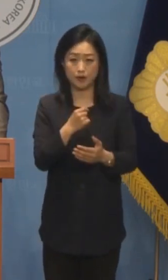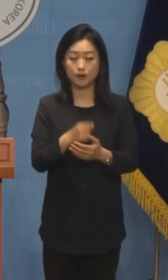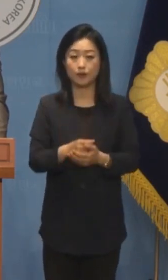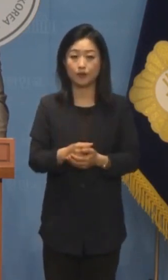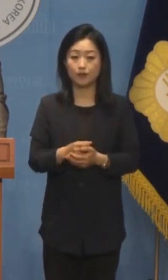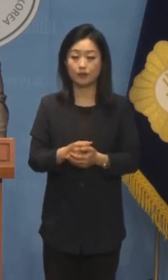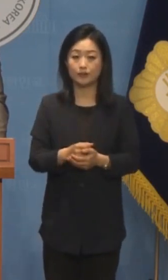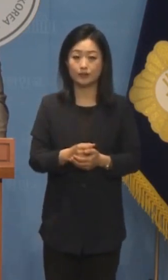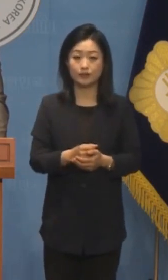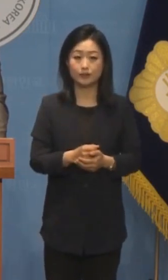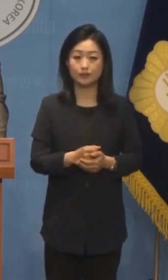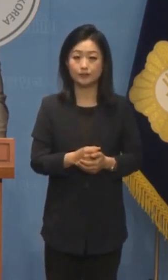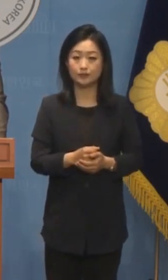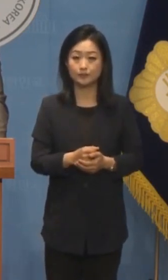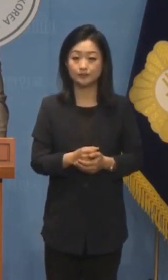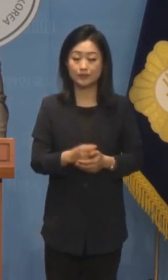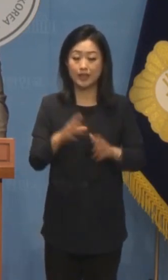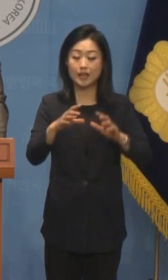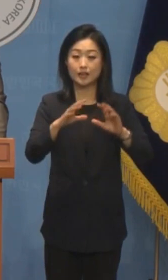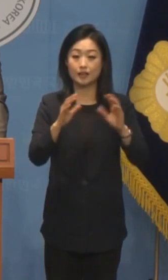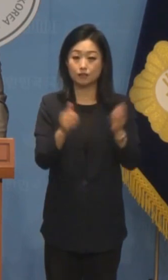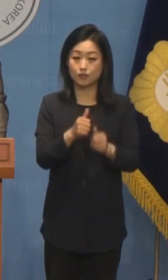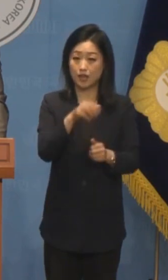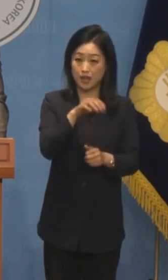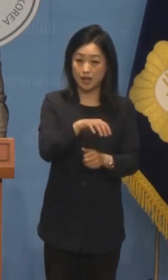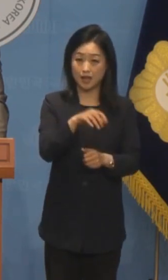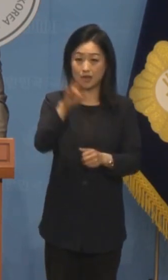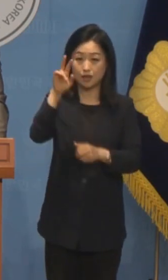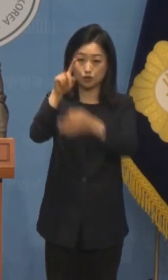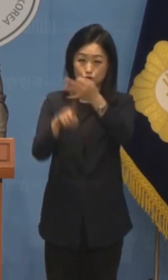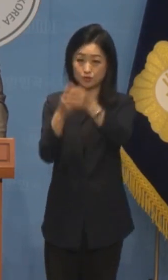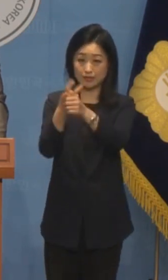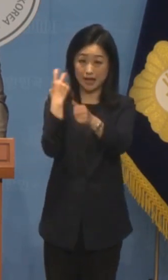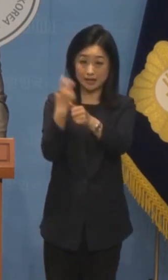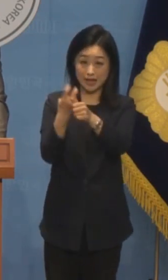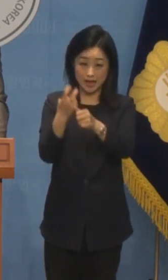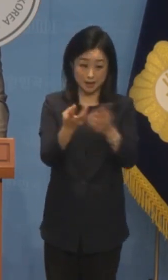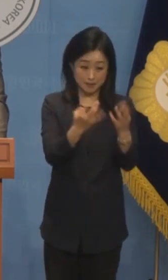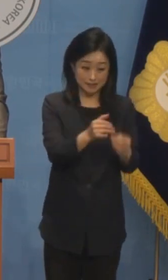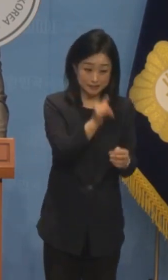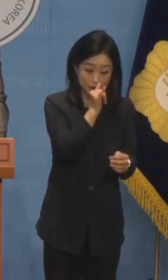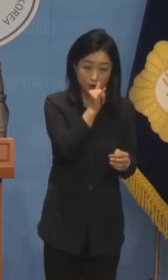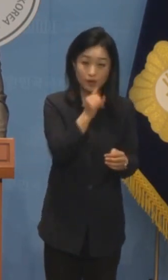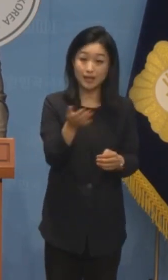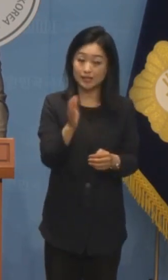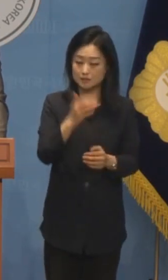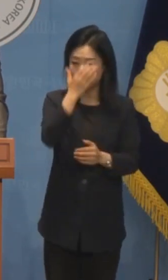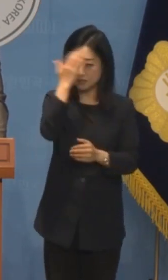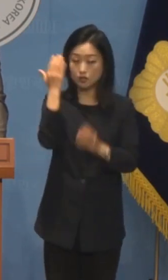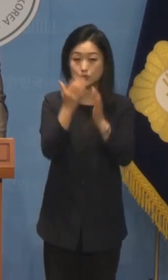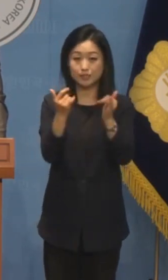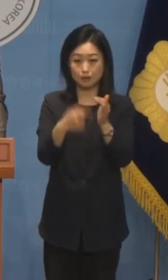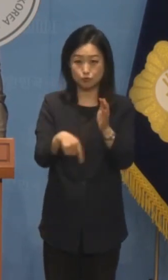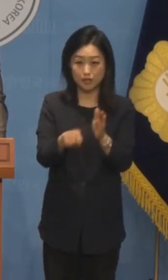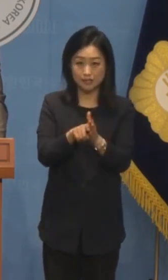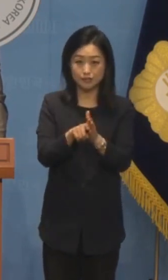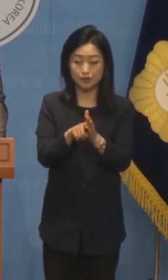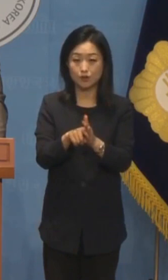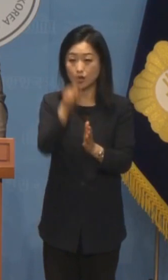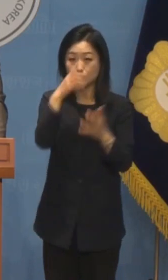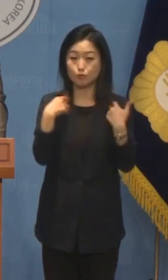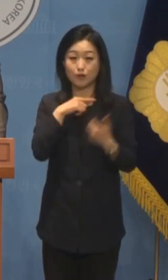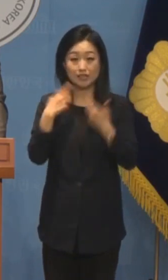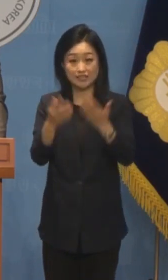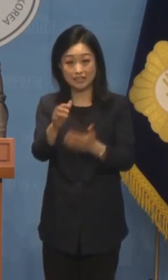탄핵 앵무새가 된 저질스러운 정치업자분들이 아무리 많다고 할지라도 만약 다음 세대를 위해서 희생을 감내하며 일하는 정부가